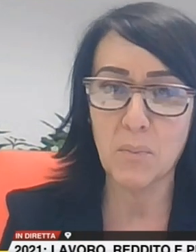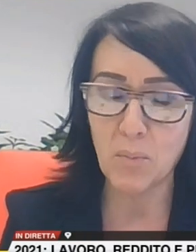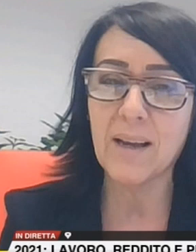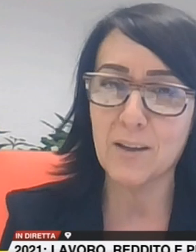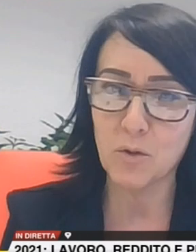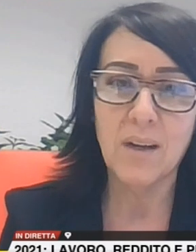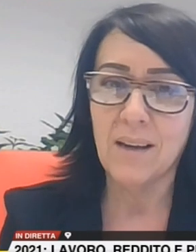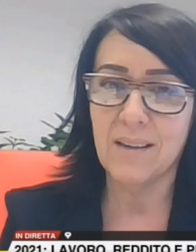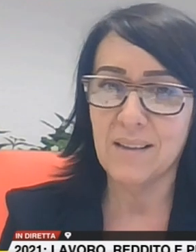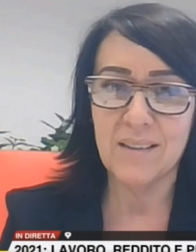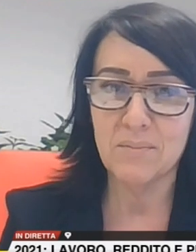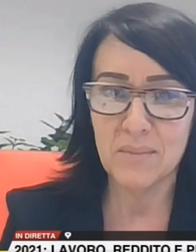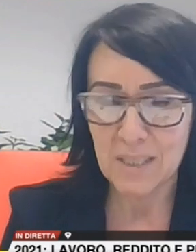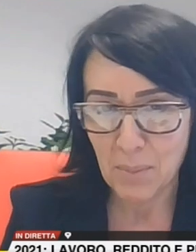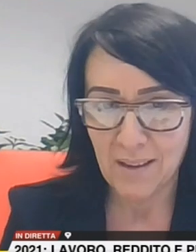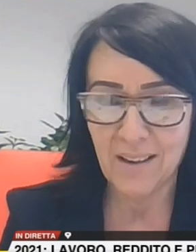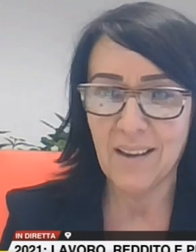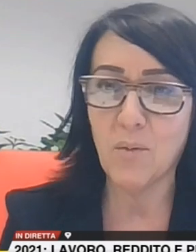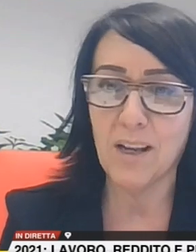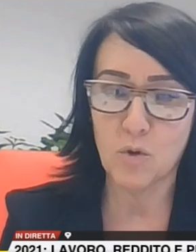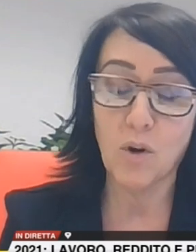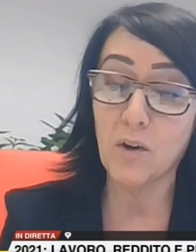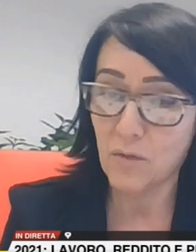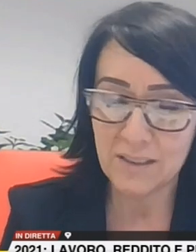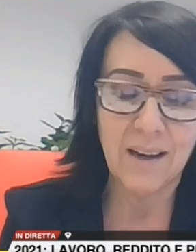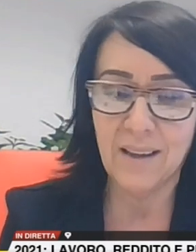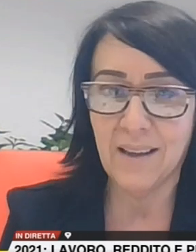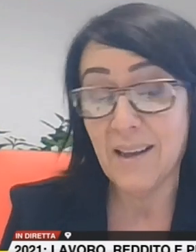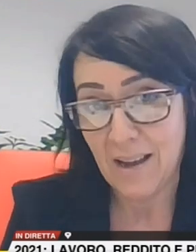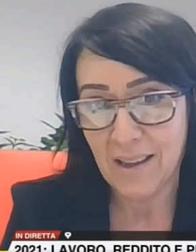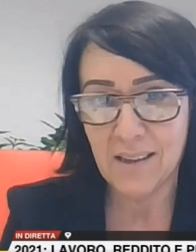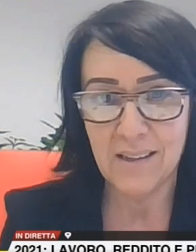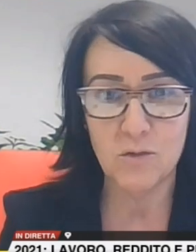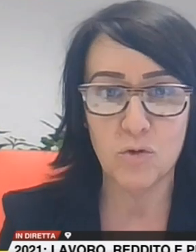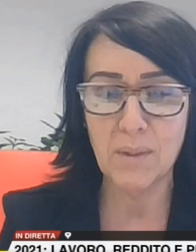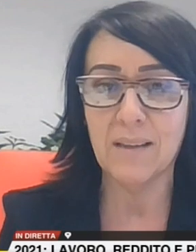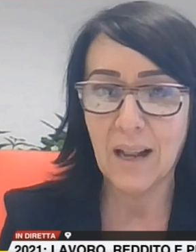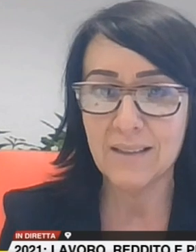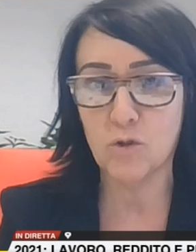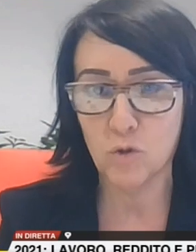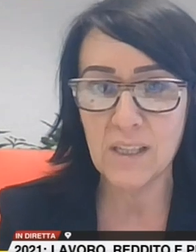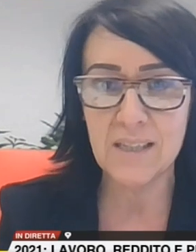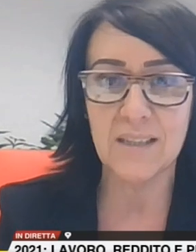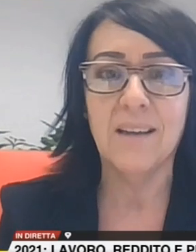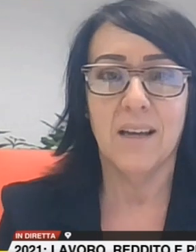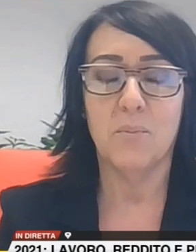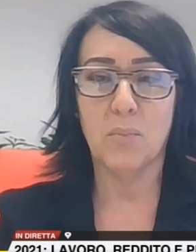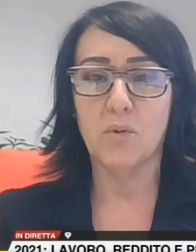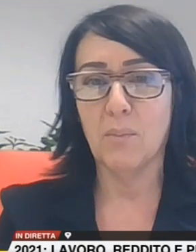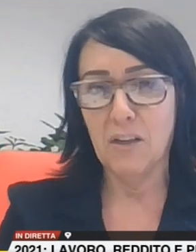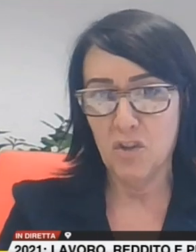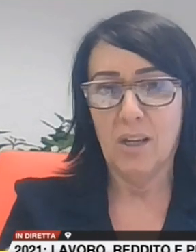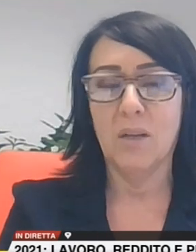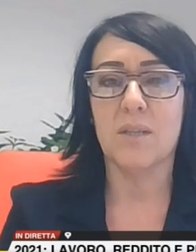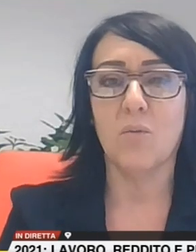chiaramente insomma pubblicato, sapere certo quelle che sono le novità e anche giustamente il tetto di ISE per